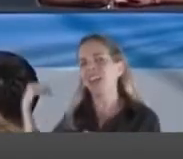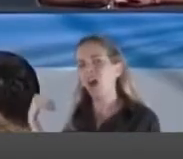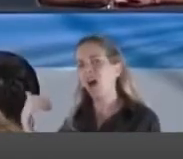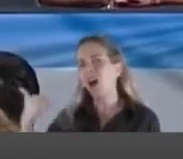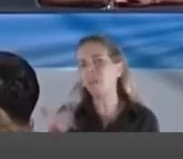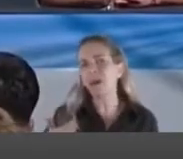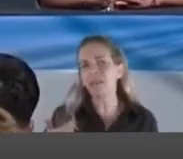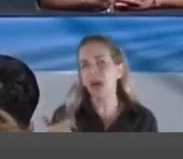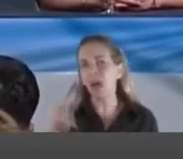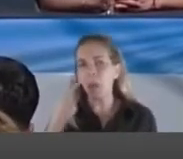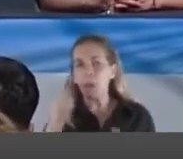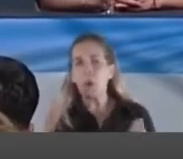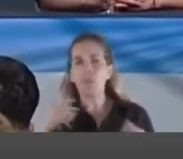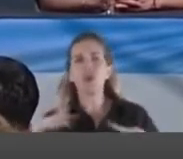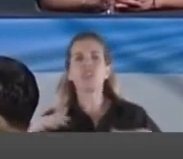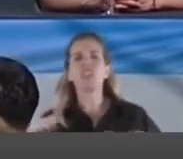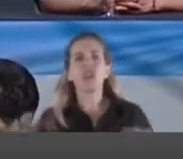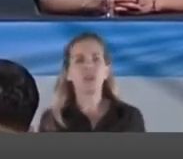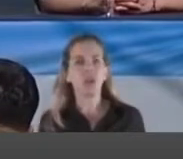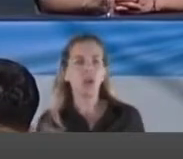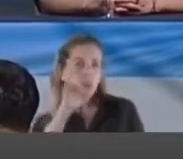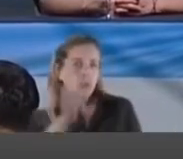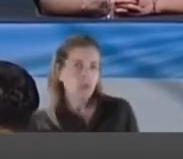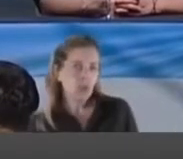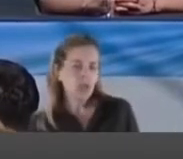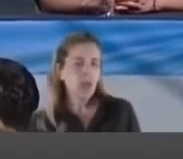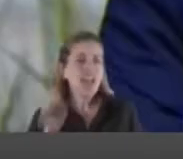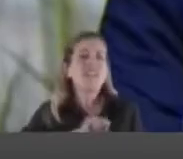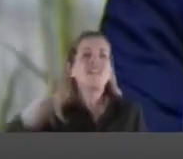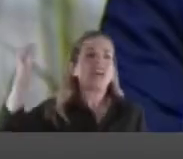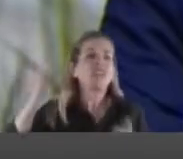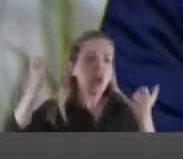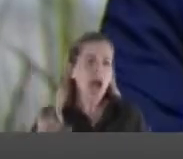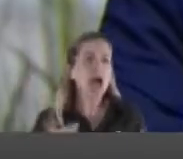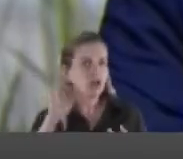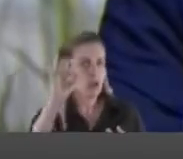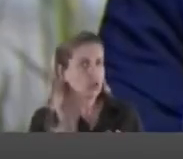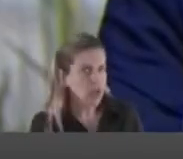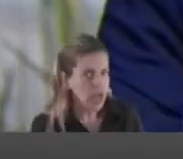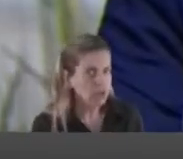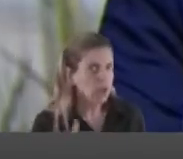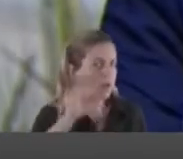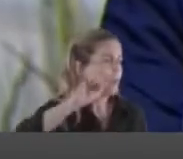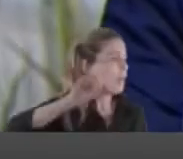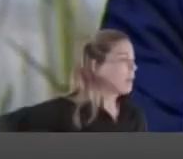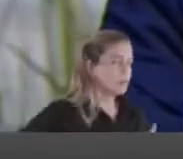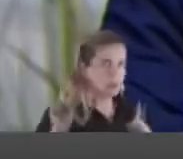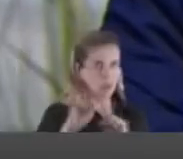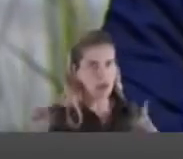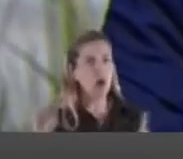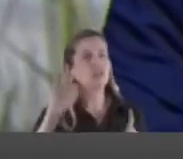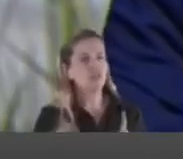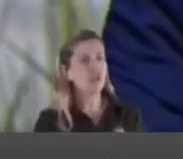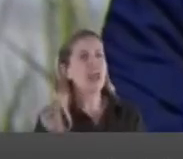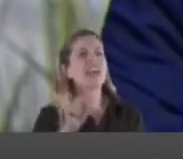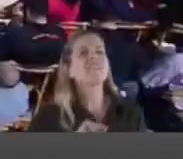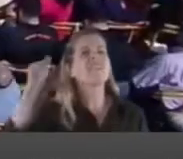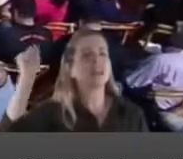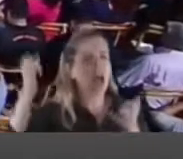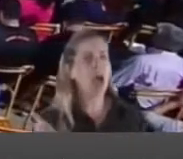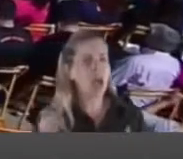y miren cómo estamos. Sí, miren, tenemos un problema de inflación. Yo lo sé, no me hago el distraído. Difícil de